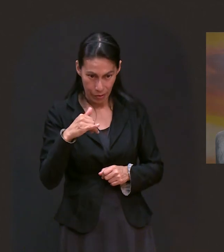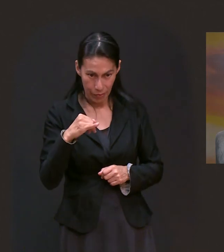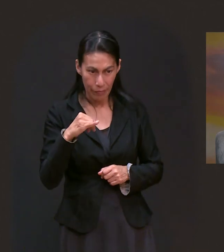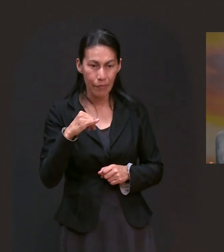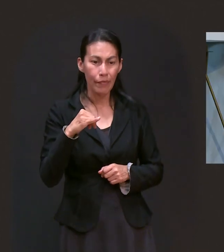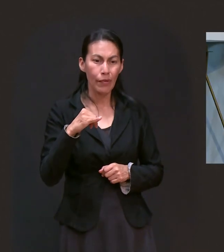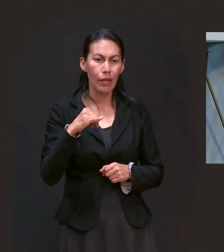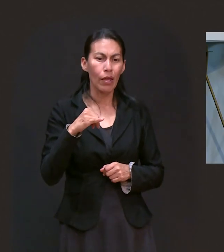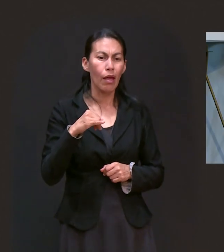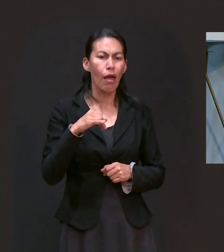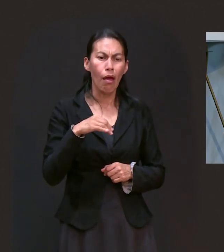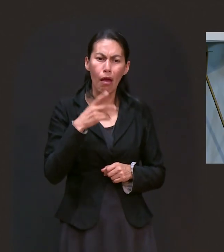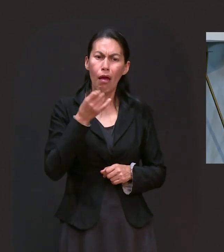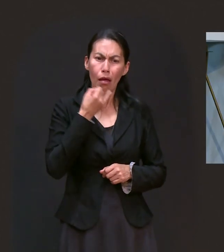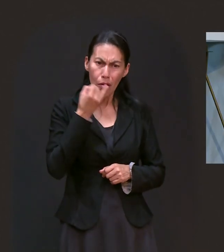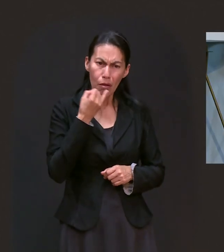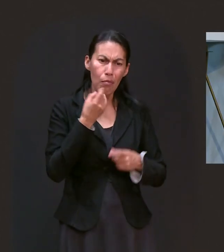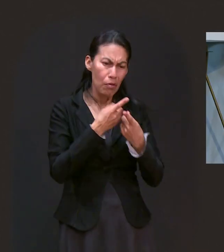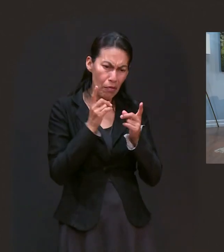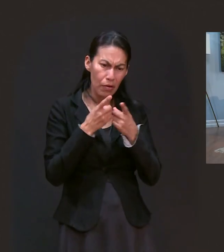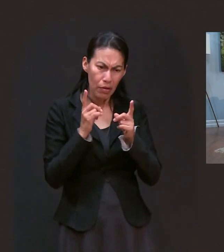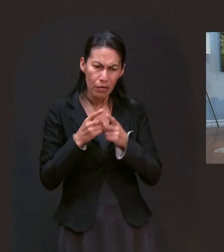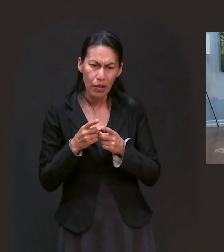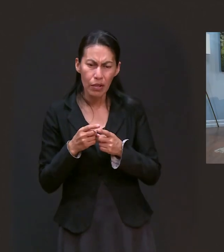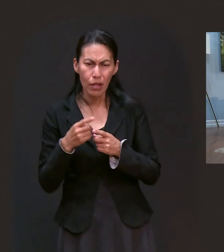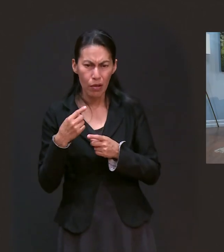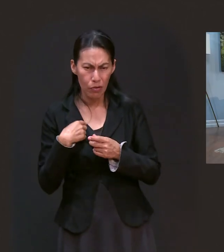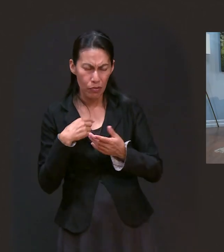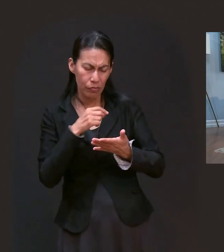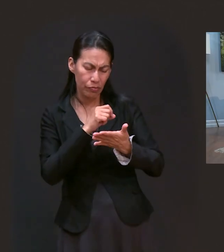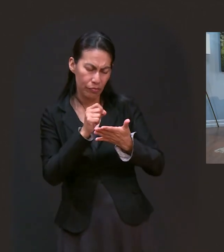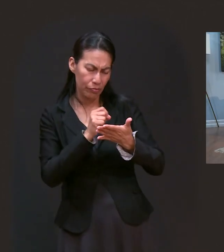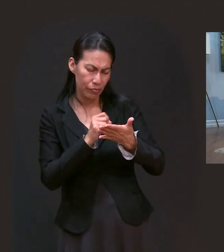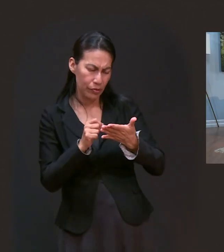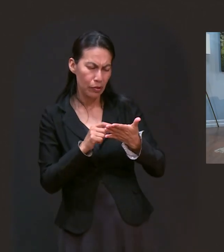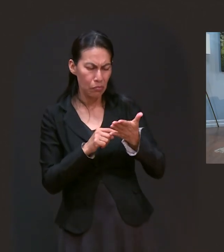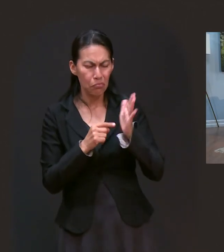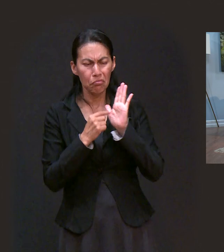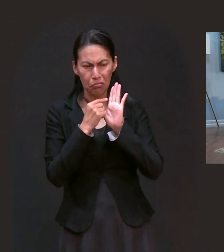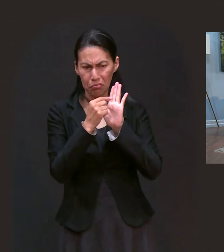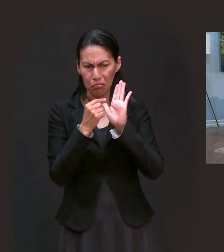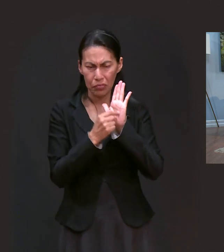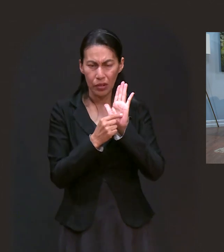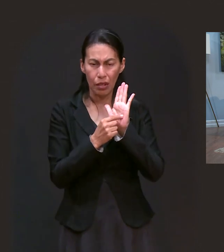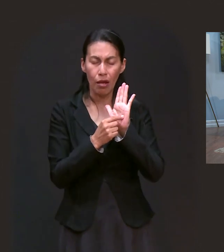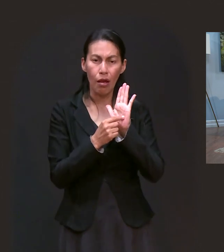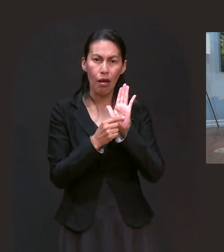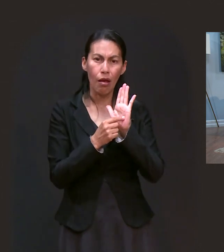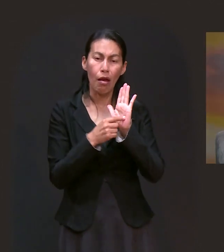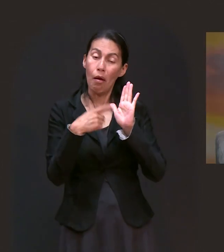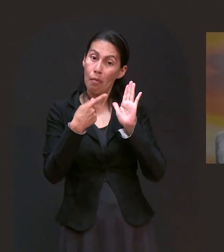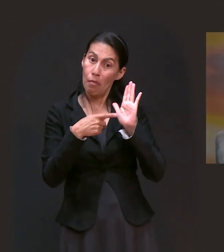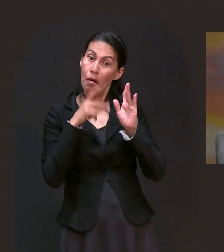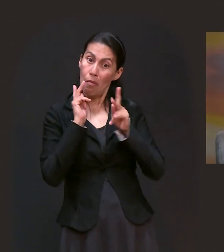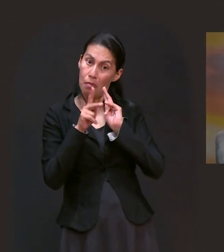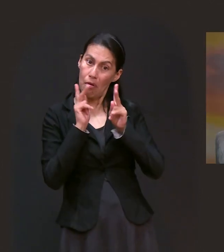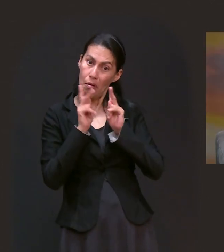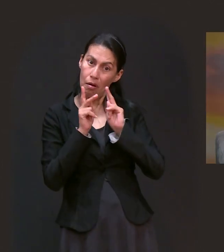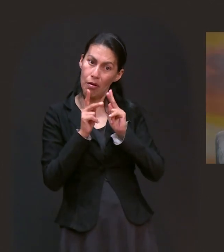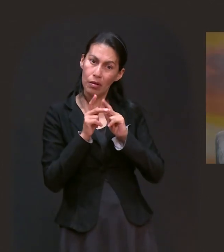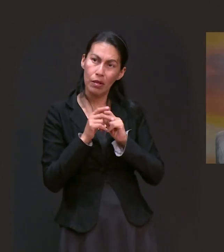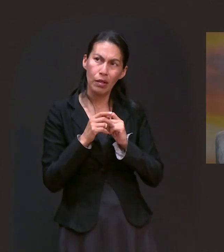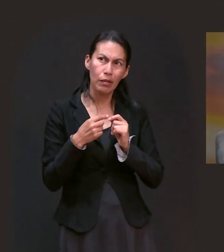y querían bersin ajá y messi me cuestionaron todo salí y sentí que